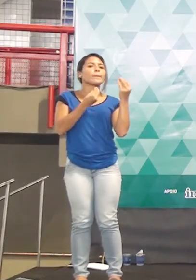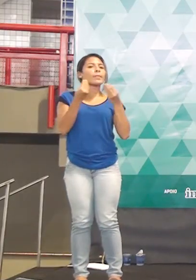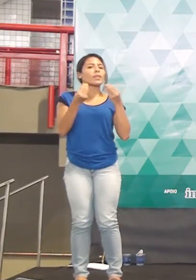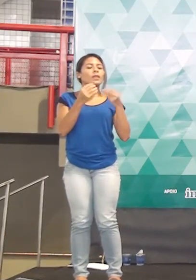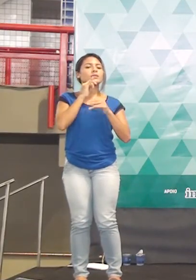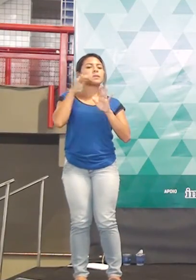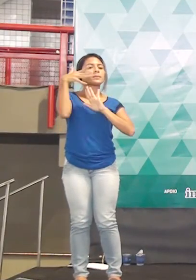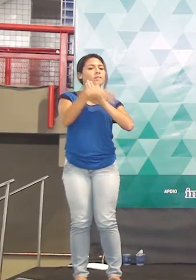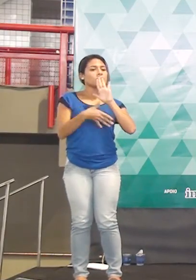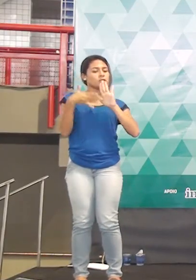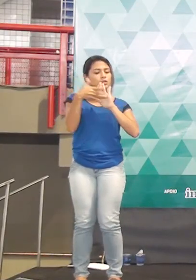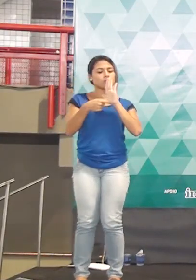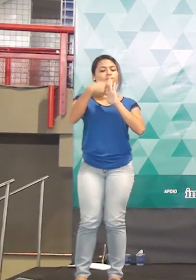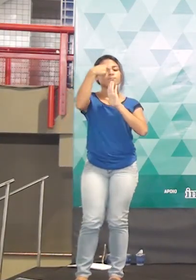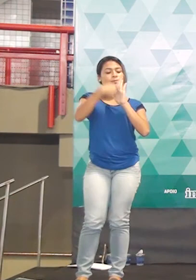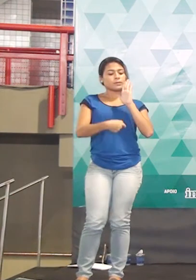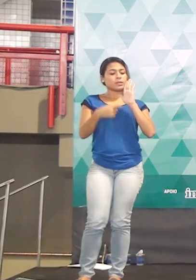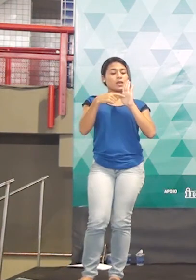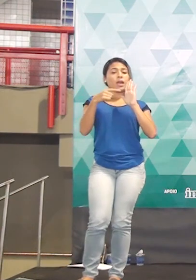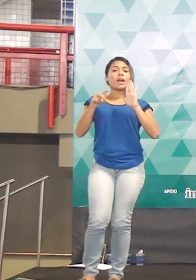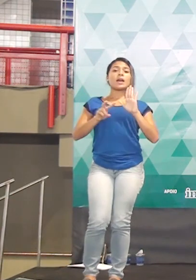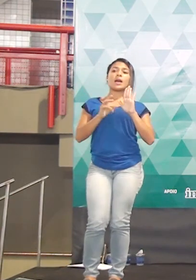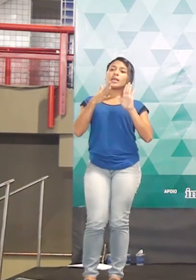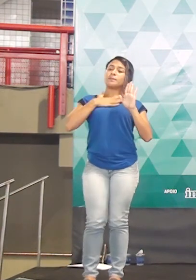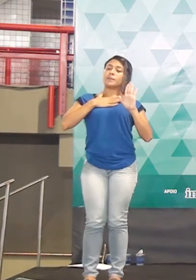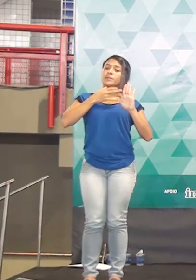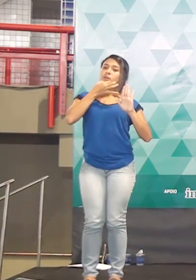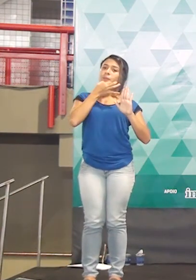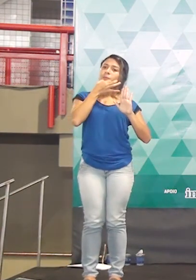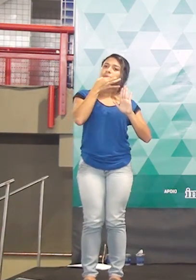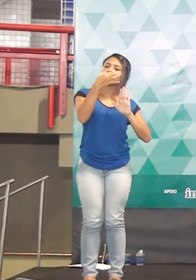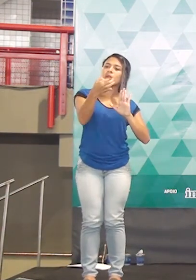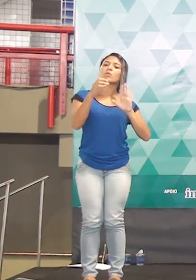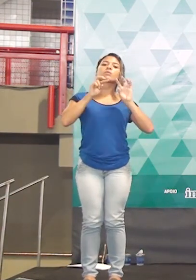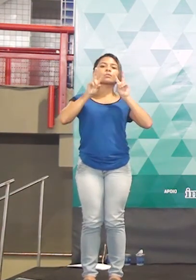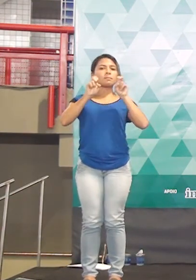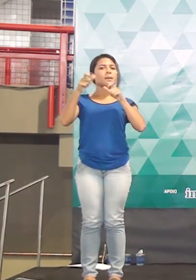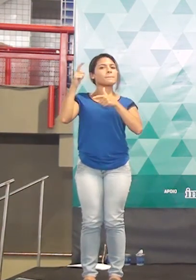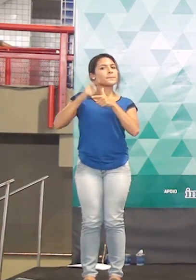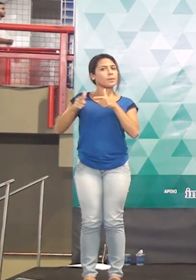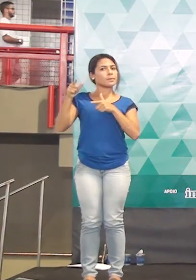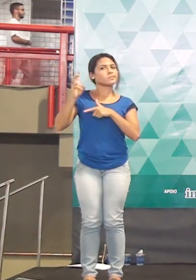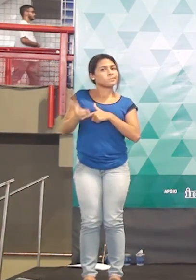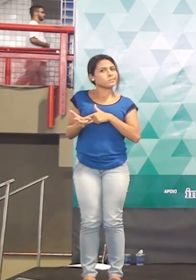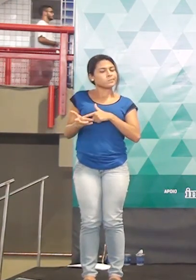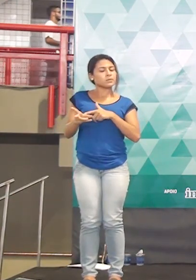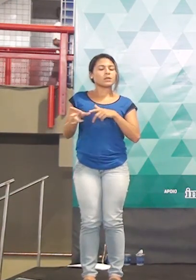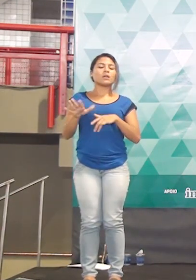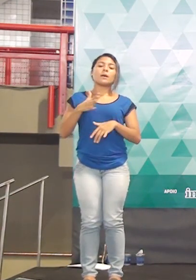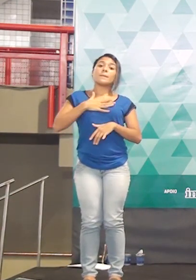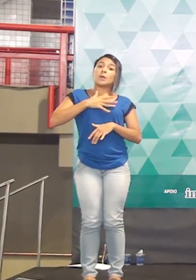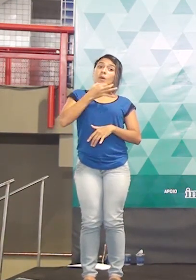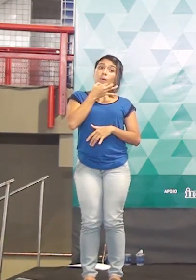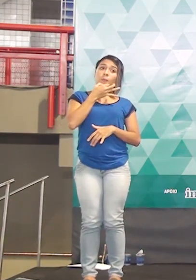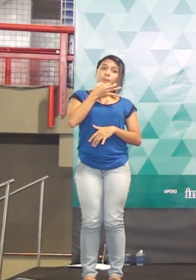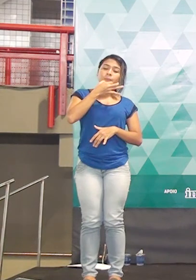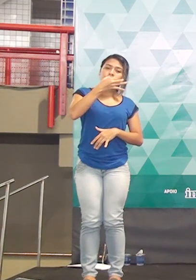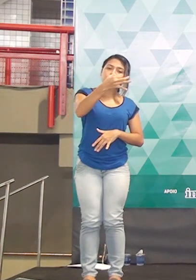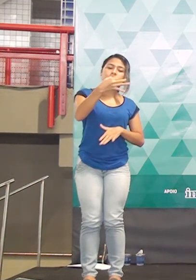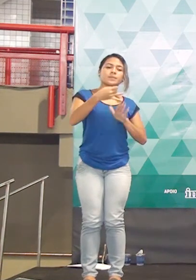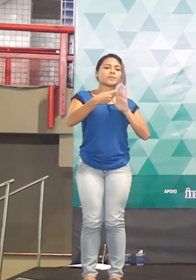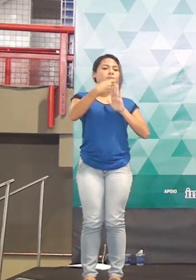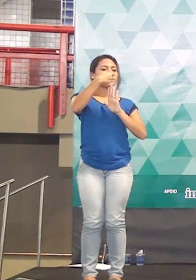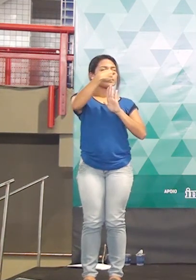sua opinião sobre esse problema nacional. E depois que você der sua opinião, você